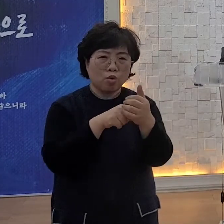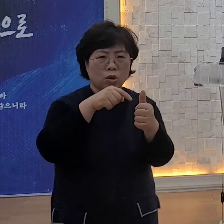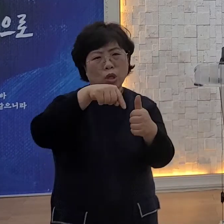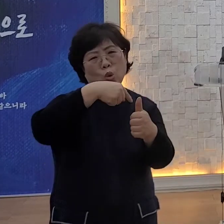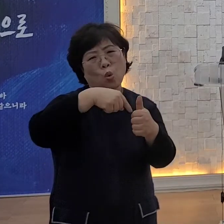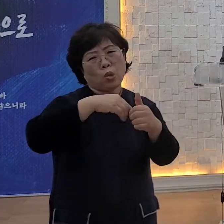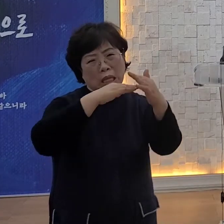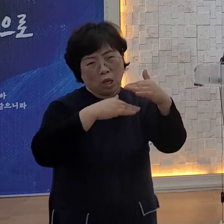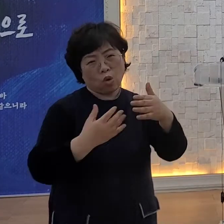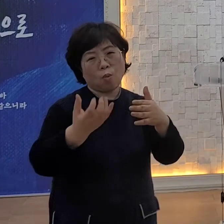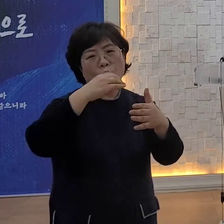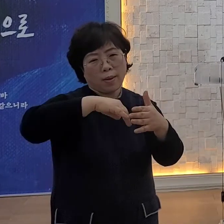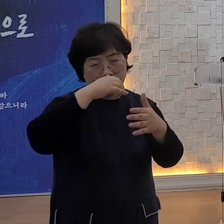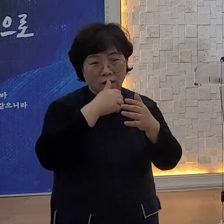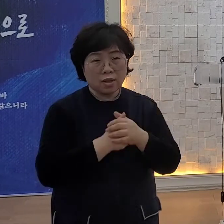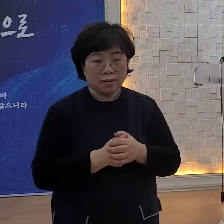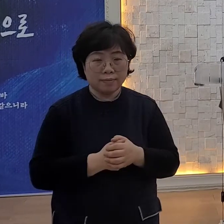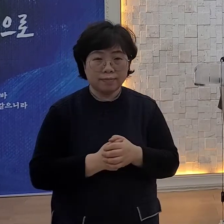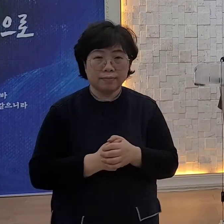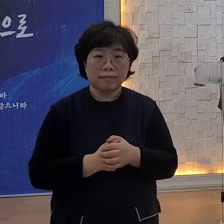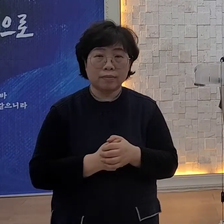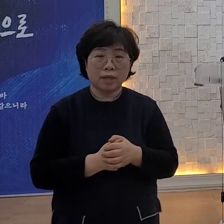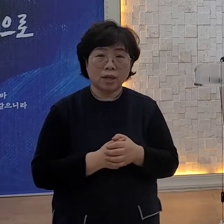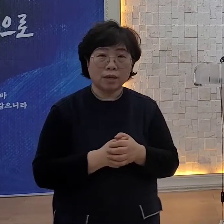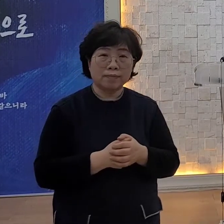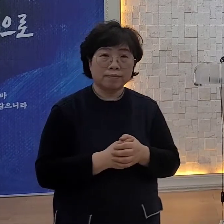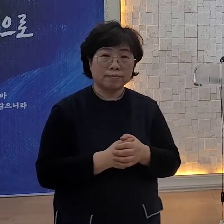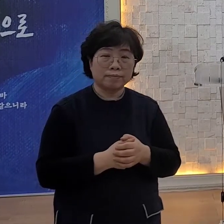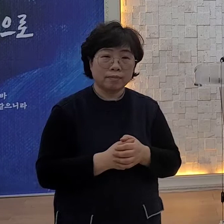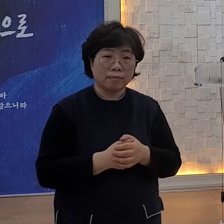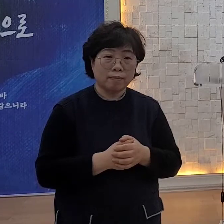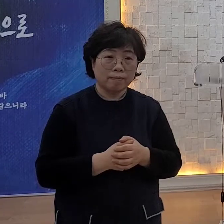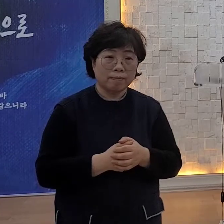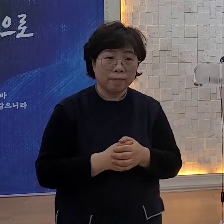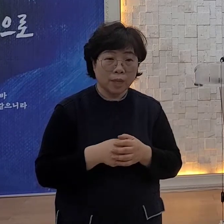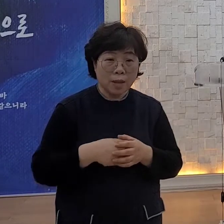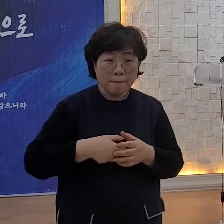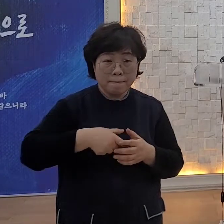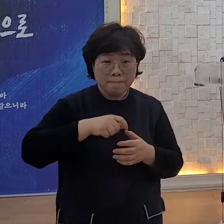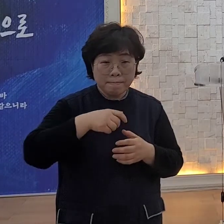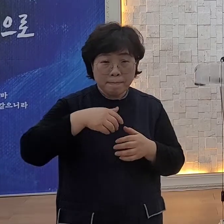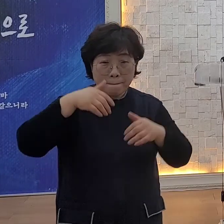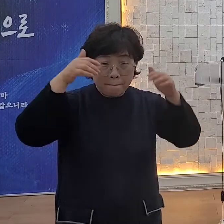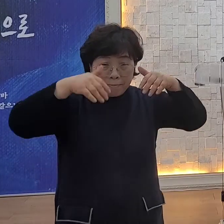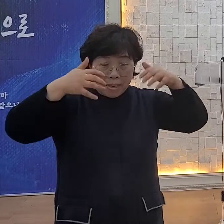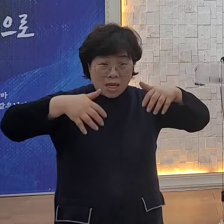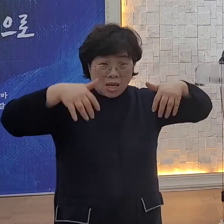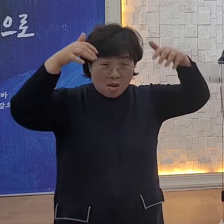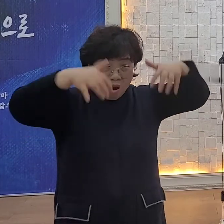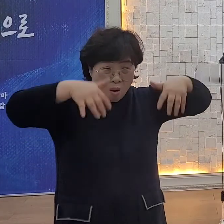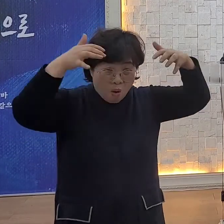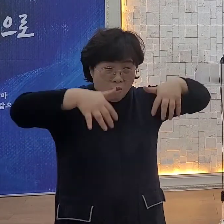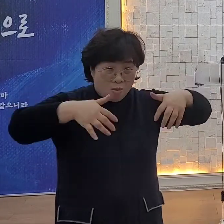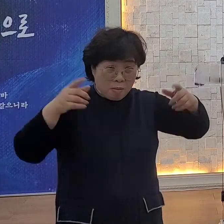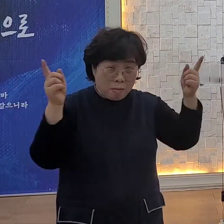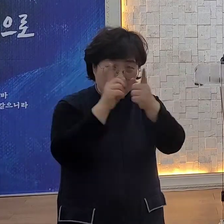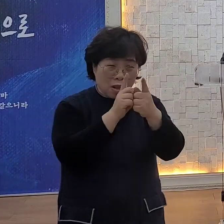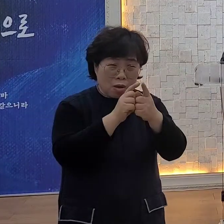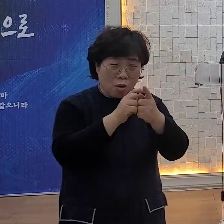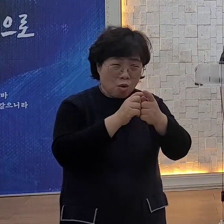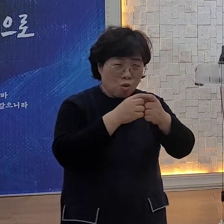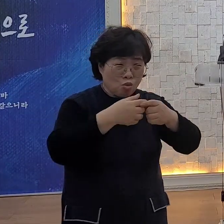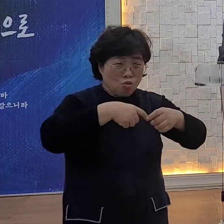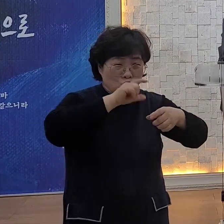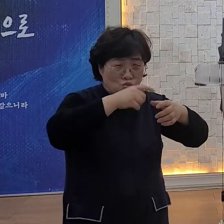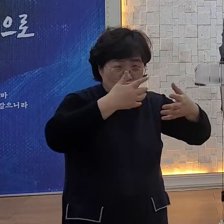제가 찾아보니까, 자, 홍수를 만나가지고 막 이렇게 급류에 막 이렇게 막 떠내려가고 있습니다.